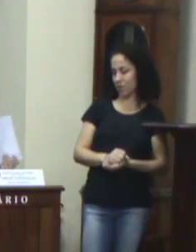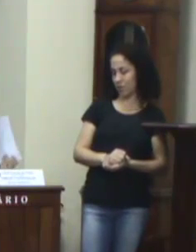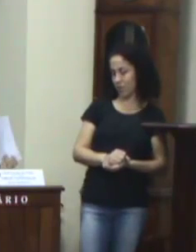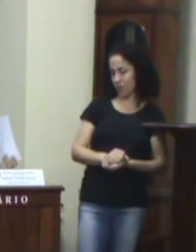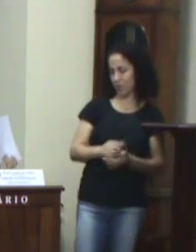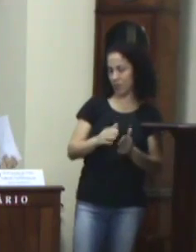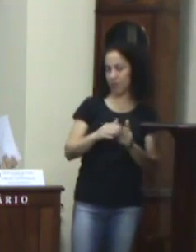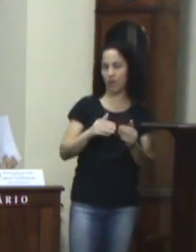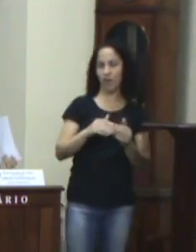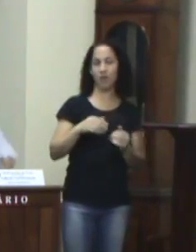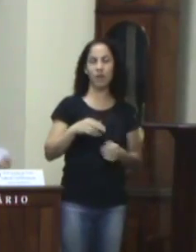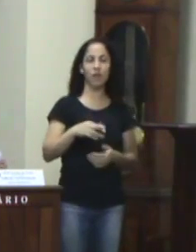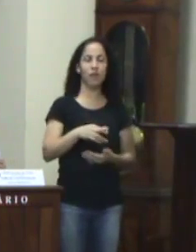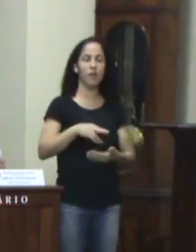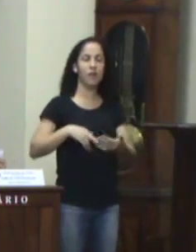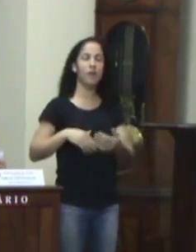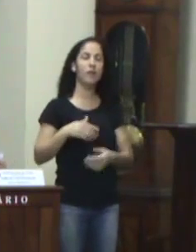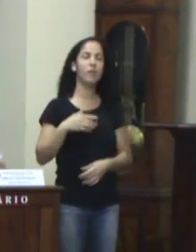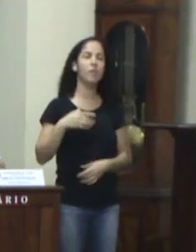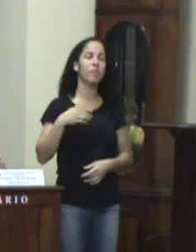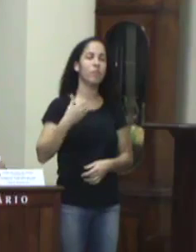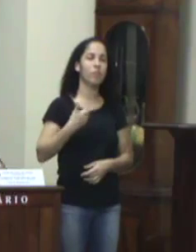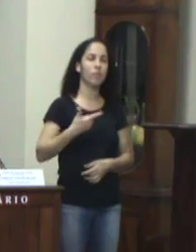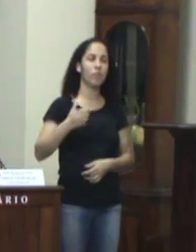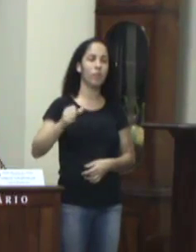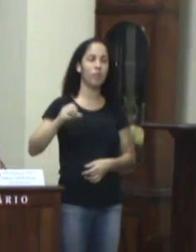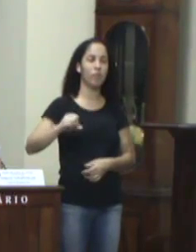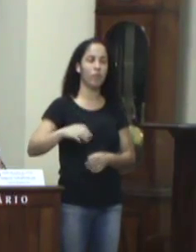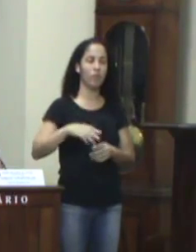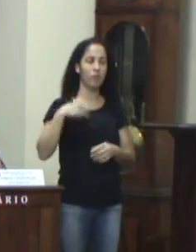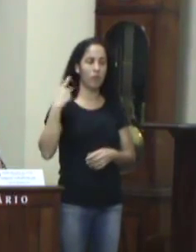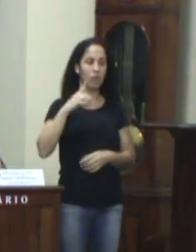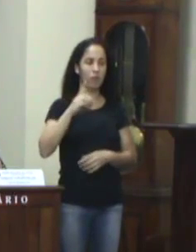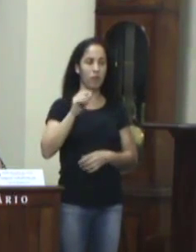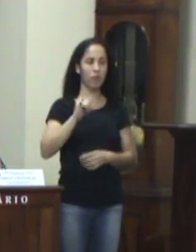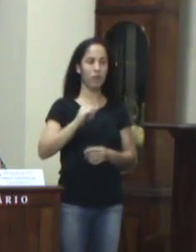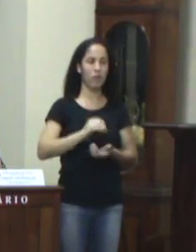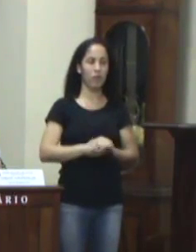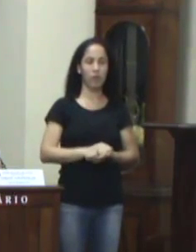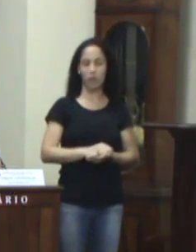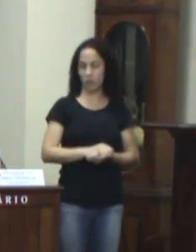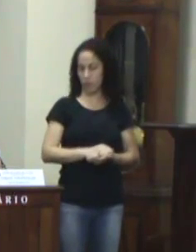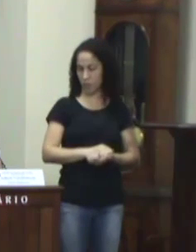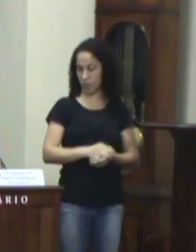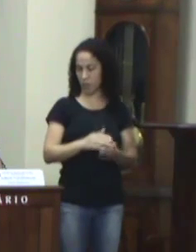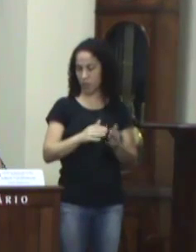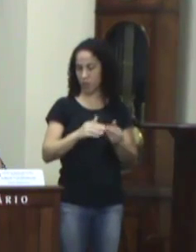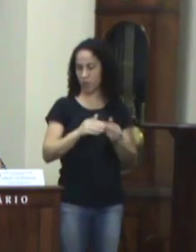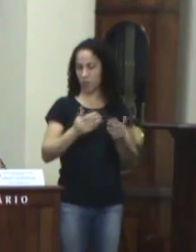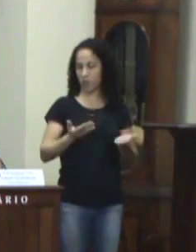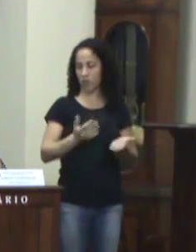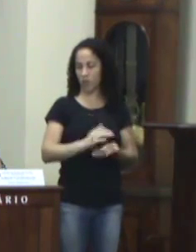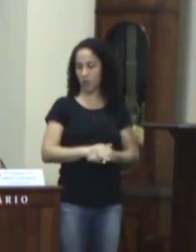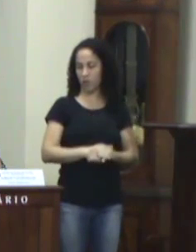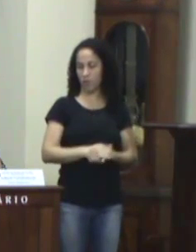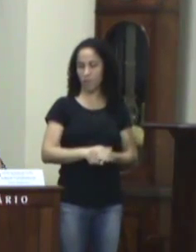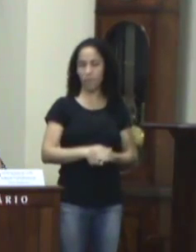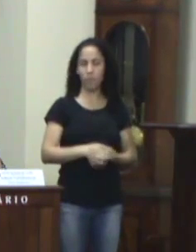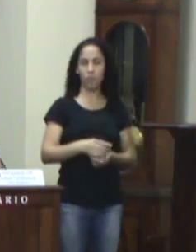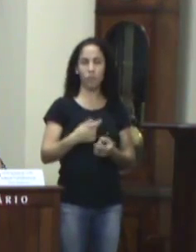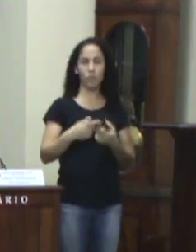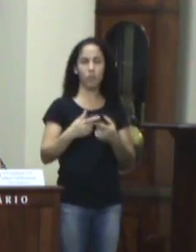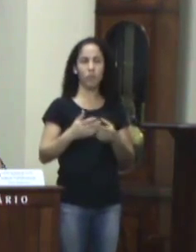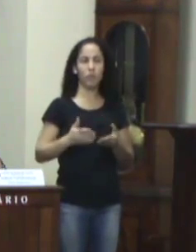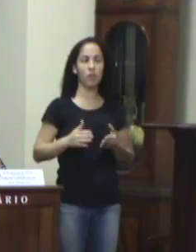Requerimento número 290 de 2018. O vereador Luiz Nogueira, honrado e cumprimentá-lo, vem à presença de Vossa Excelência na forma